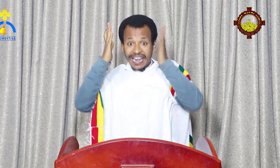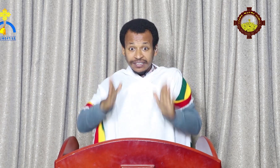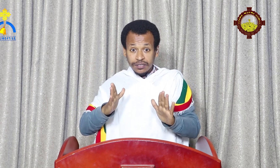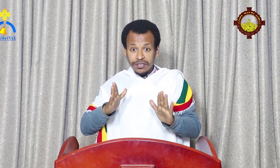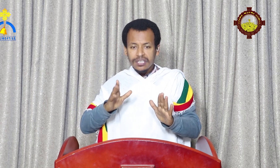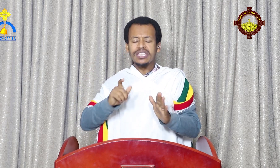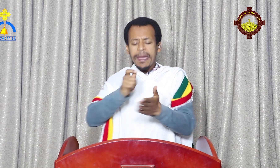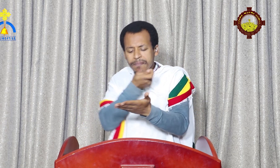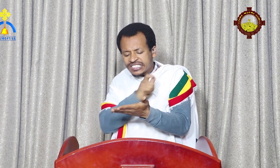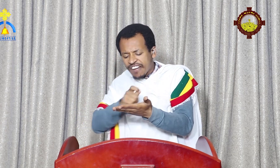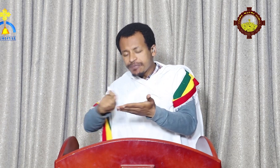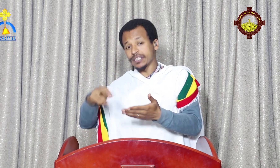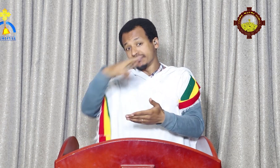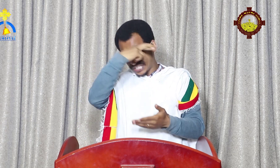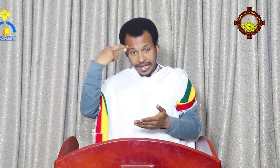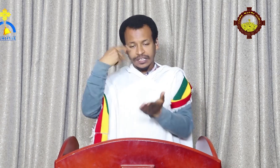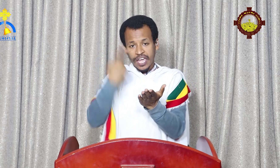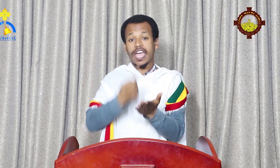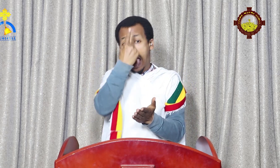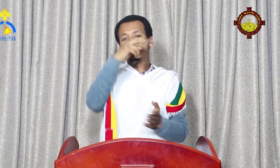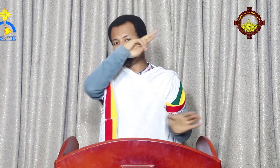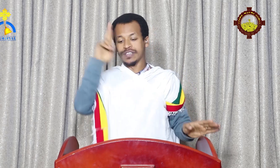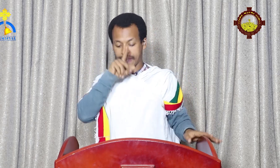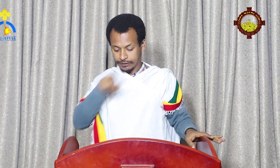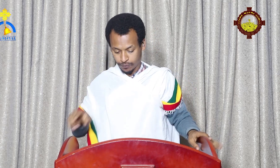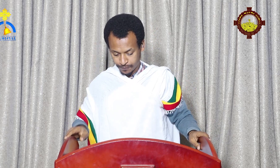ድርሳናት የሚሳፈበት ምክንያት እ አንዱ ምክንያት